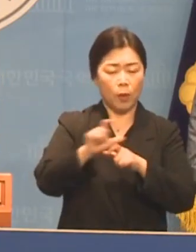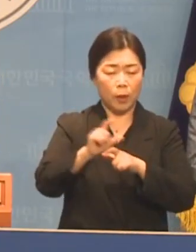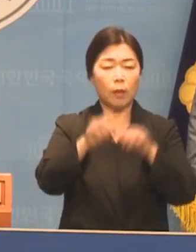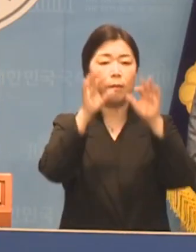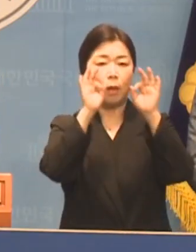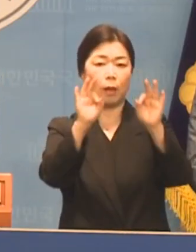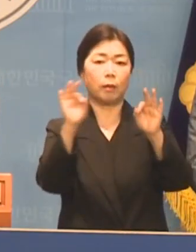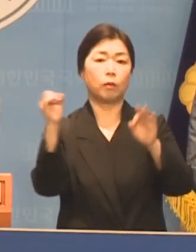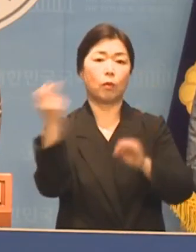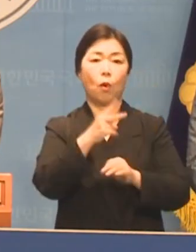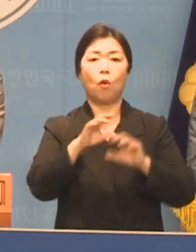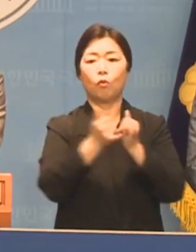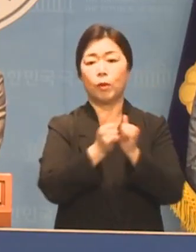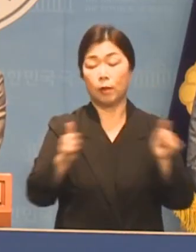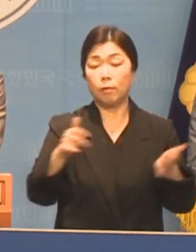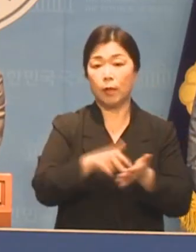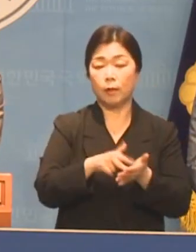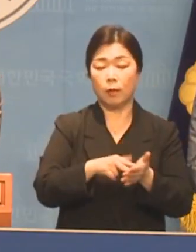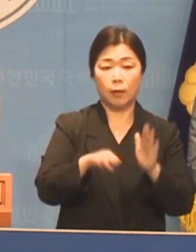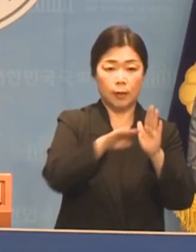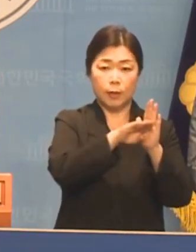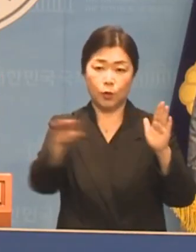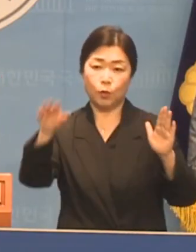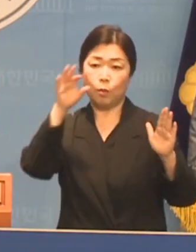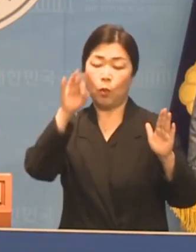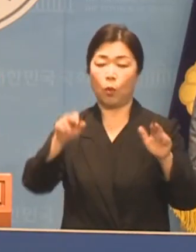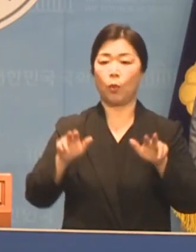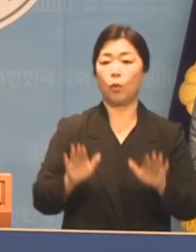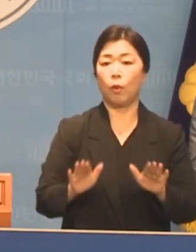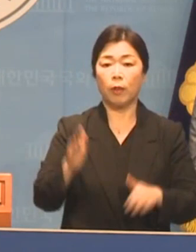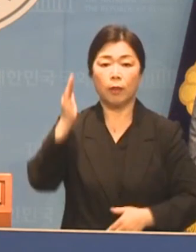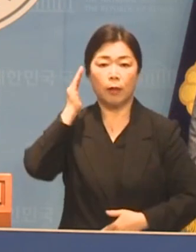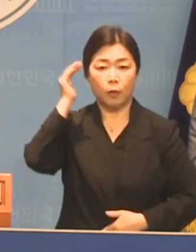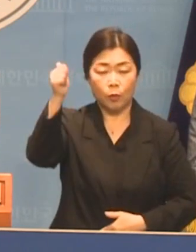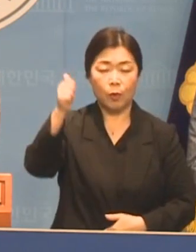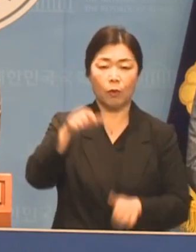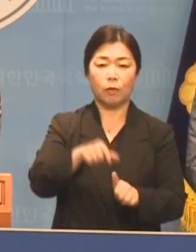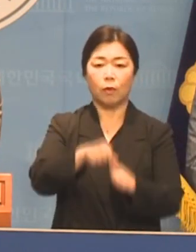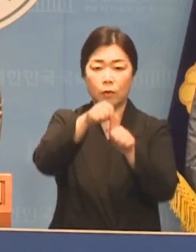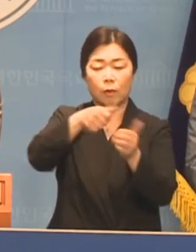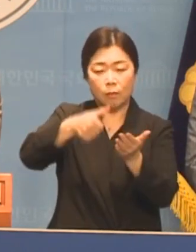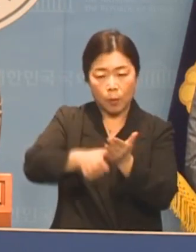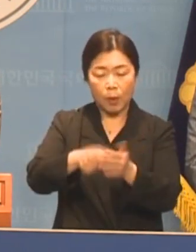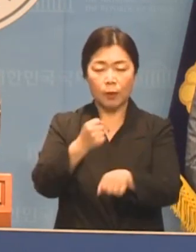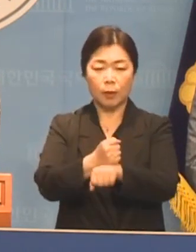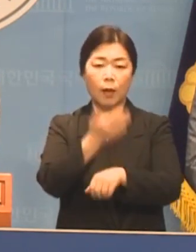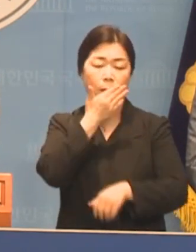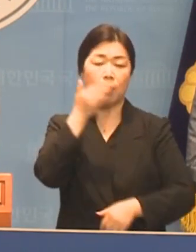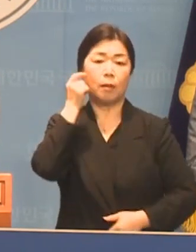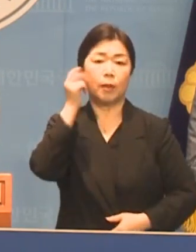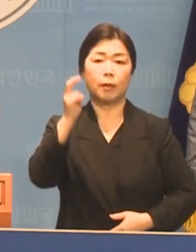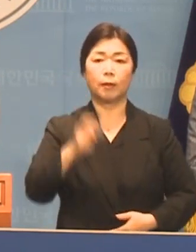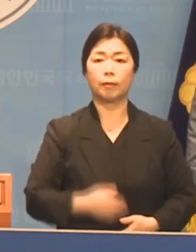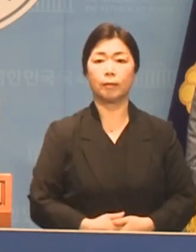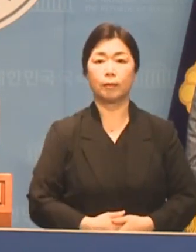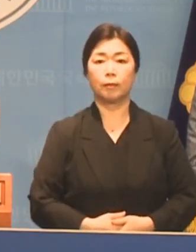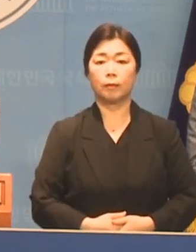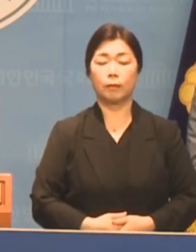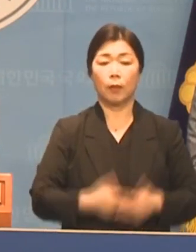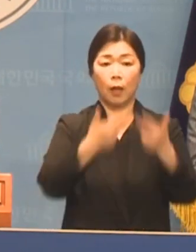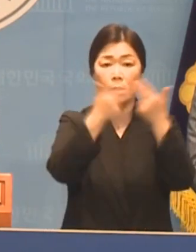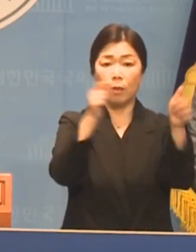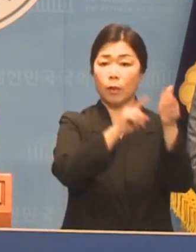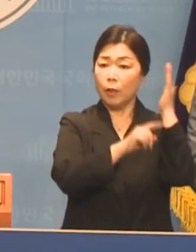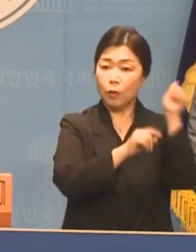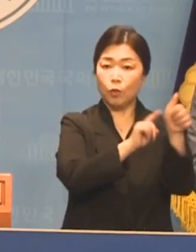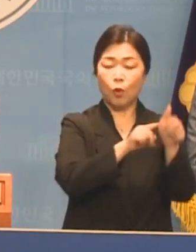되고 국민들도 그러한 기준에 의해서 이번 대통령을 선출하리라고 봅니다. 이재명